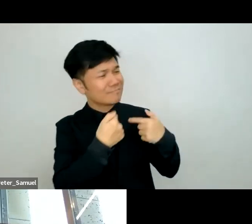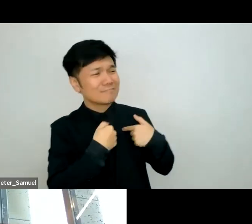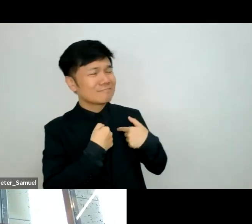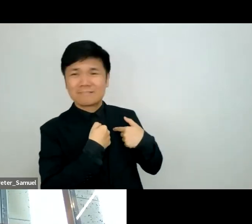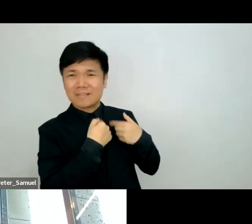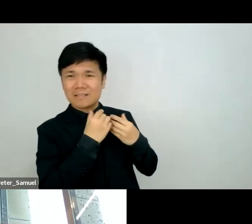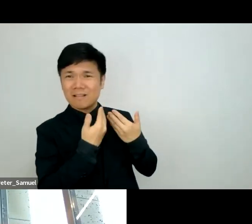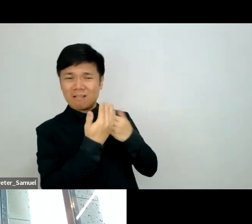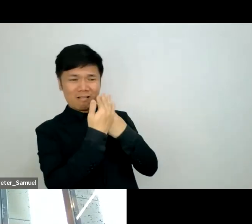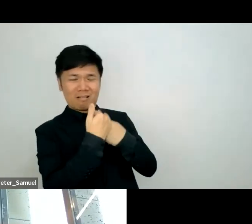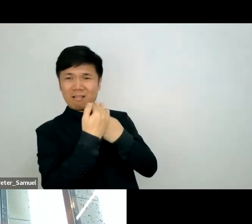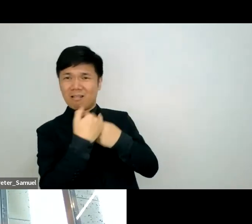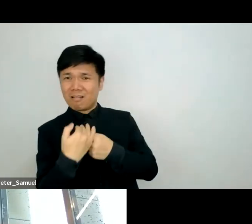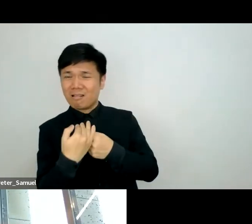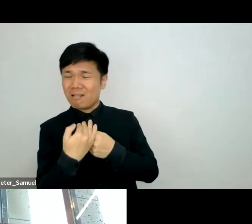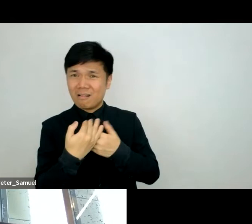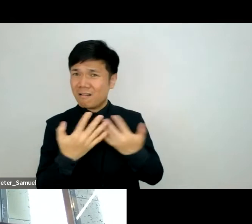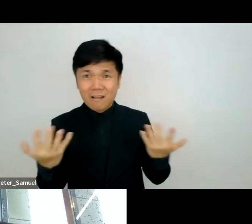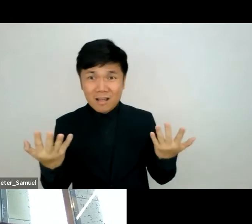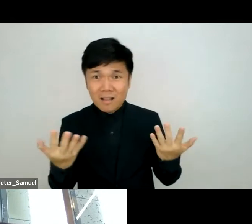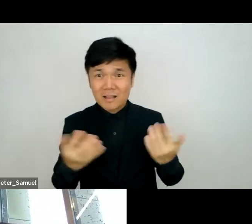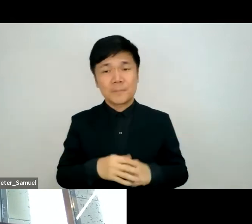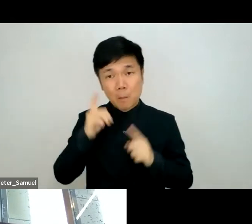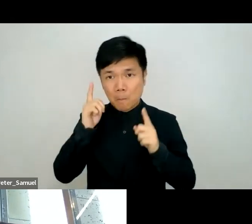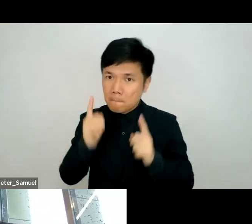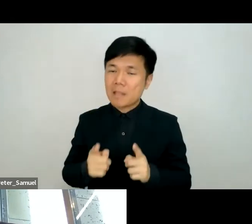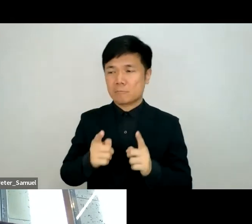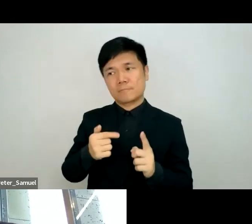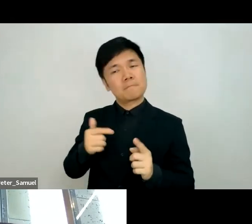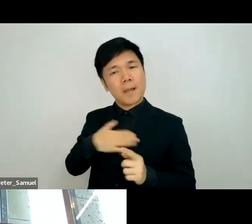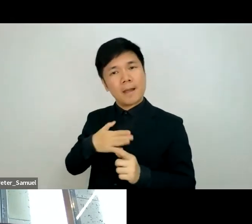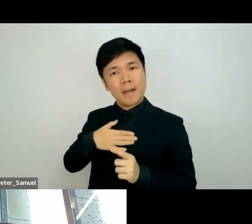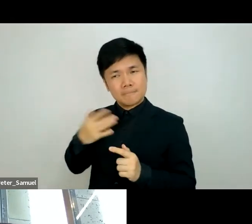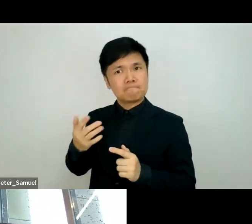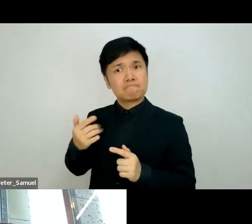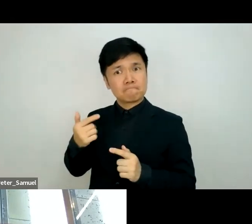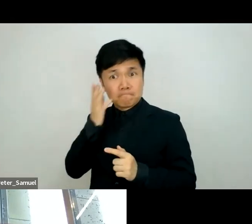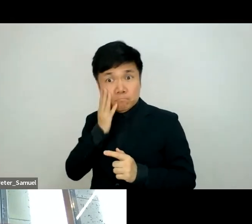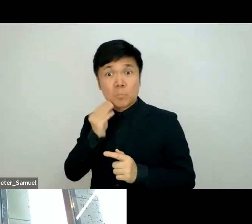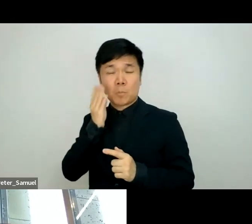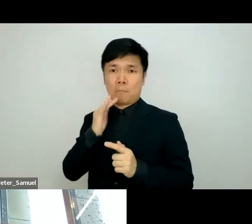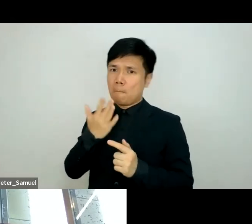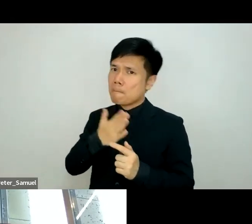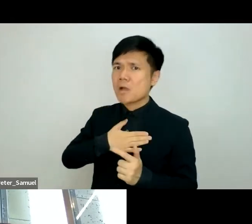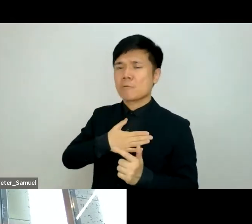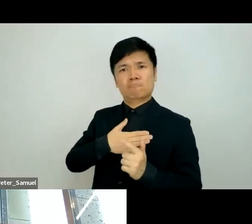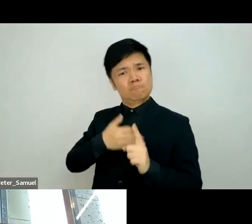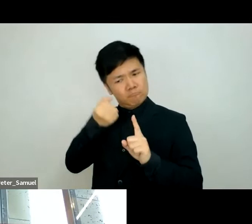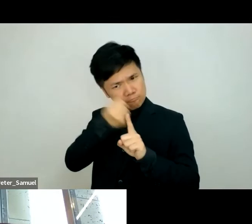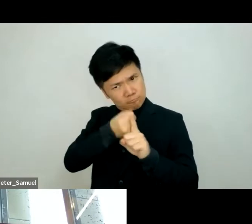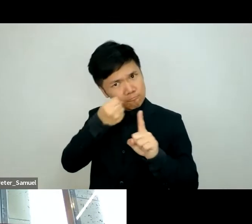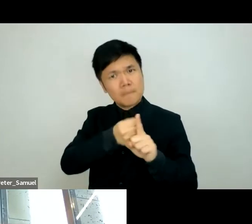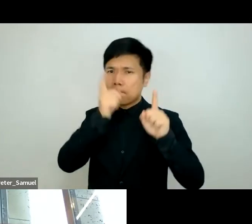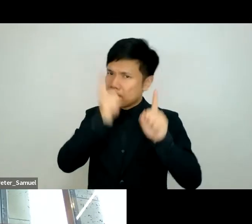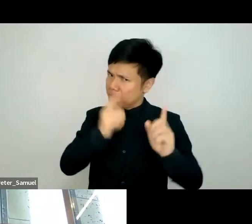entre le genre, les handicaps devraient être documentés, devraient être